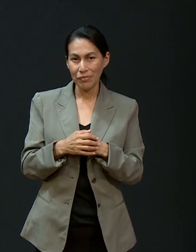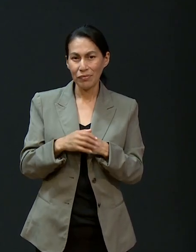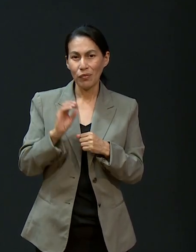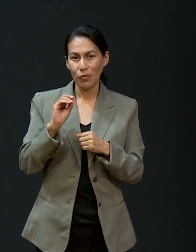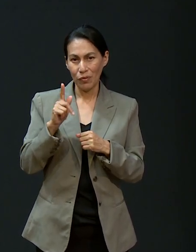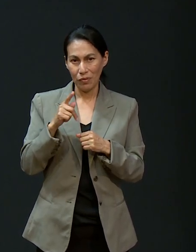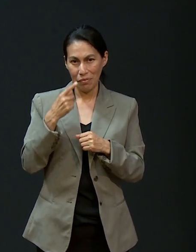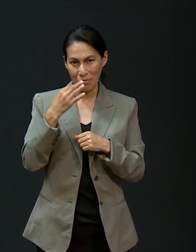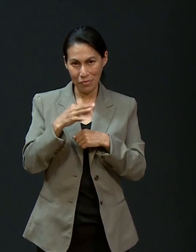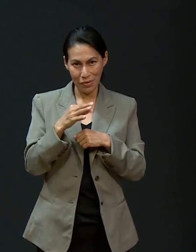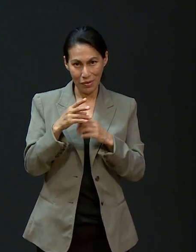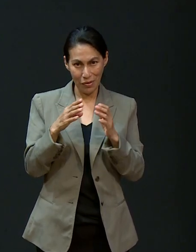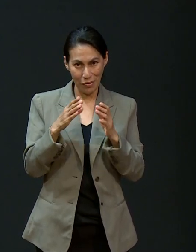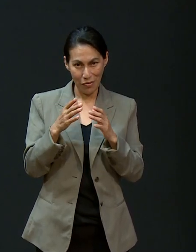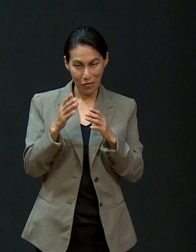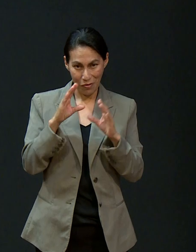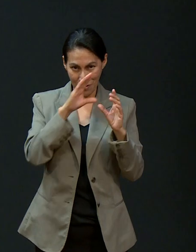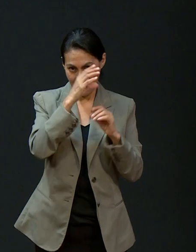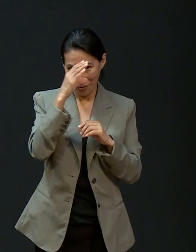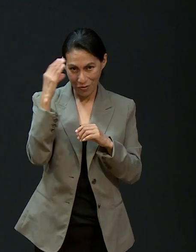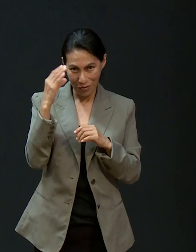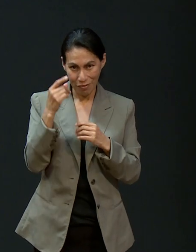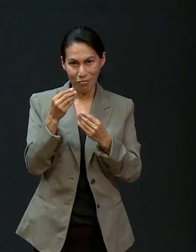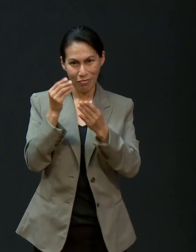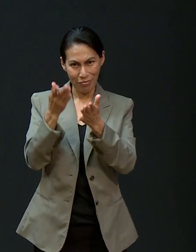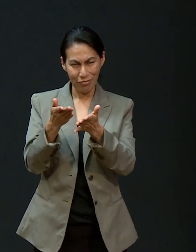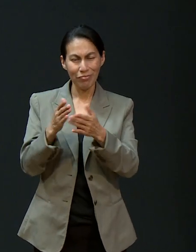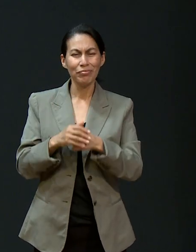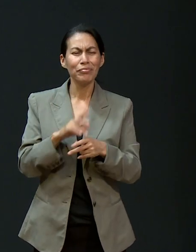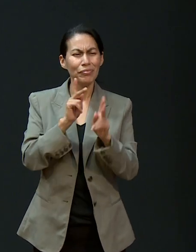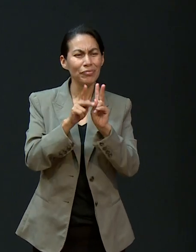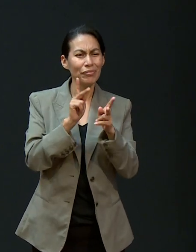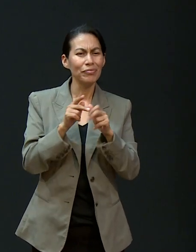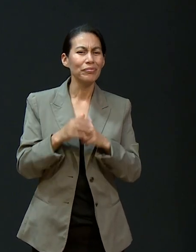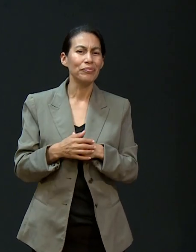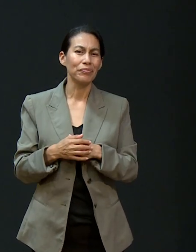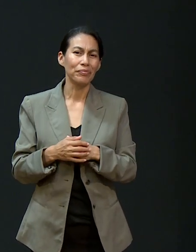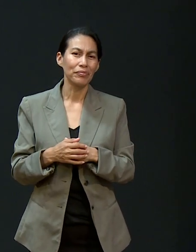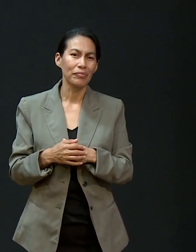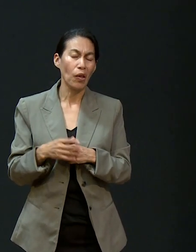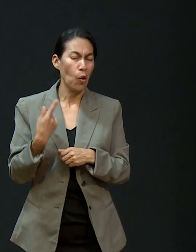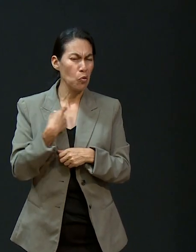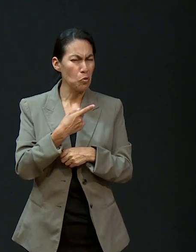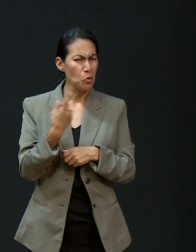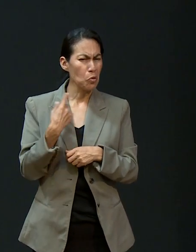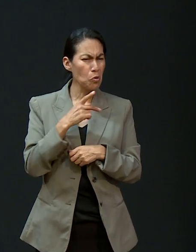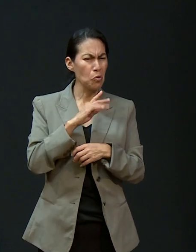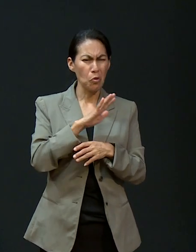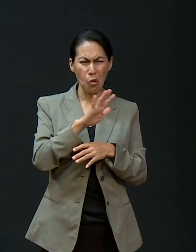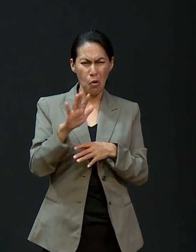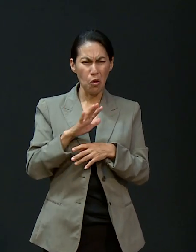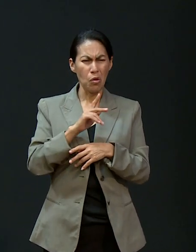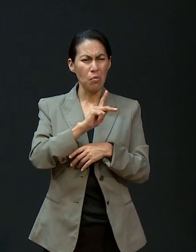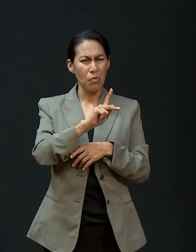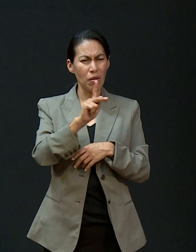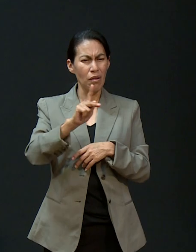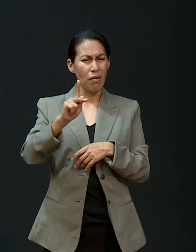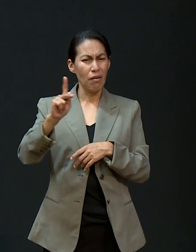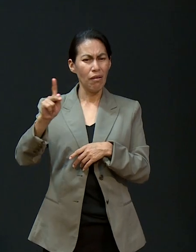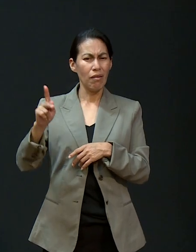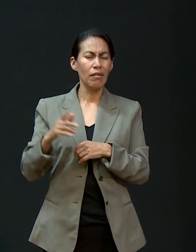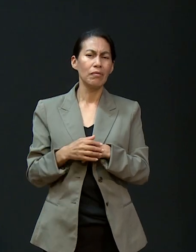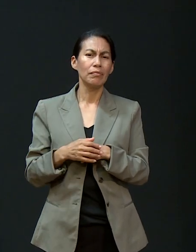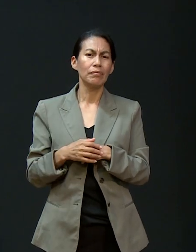los conozca. Bueno, mientras se coloca la foto, cuéntanos, síguenos contando. Y entonces estábamos en la playa,